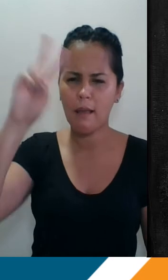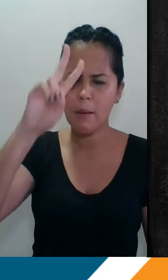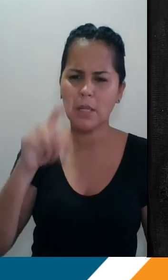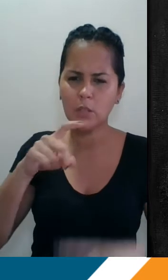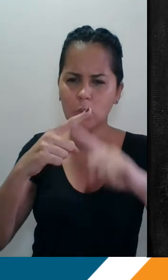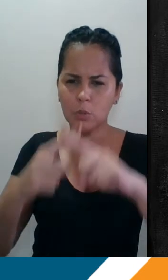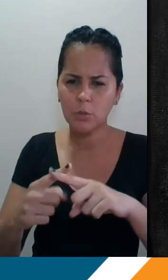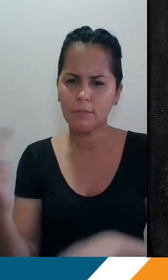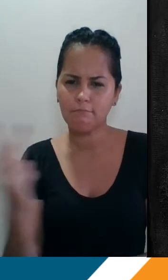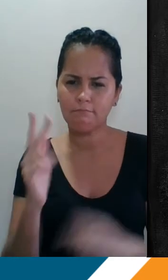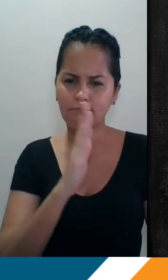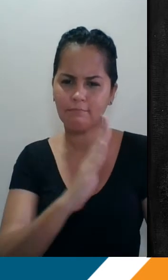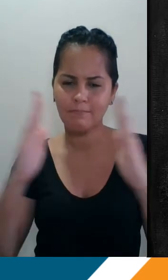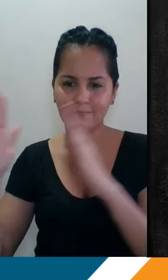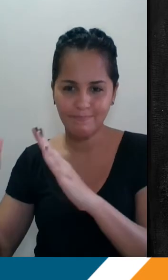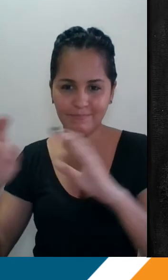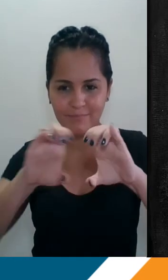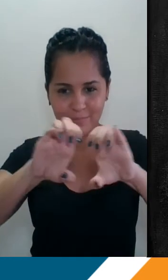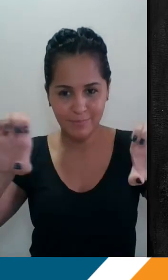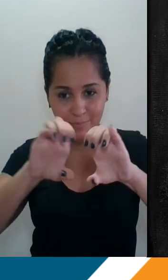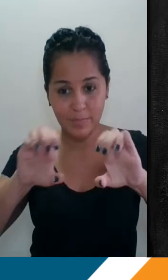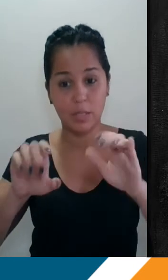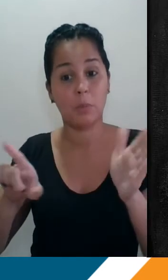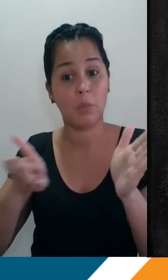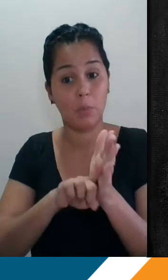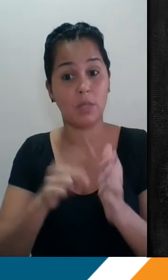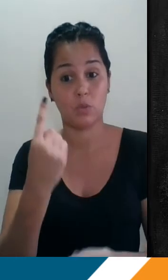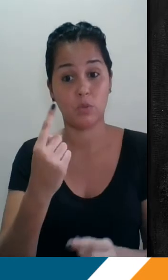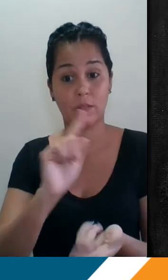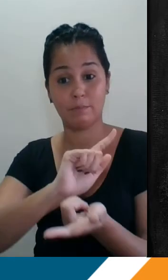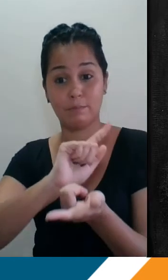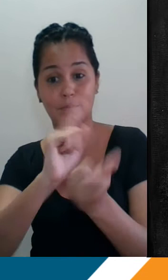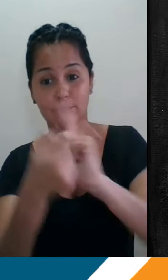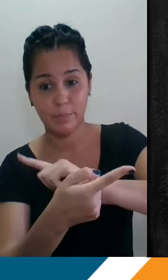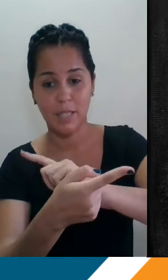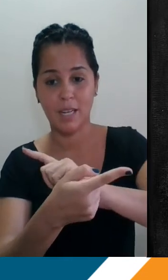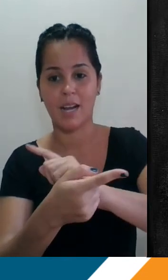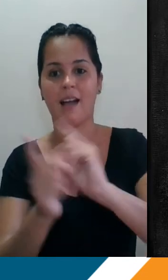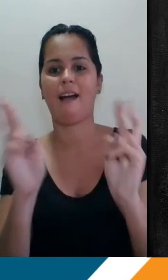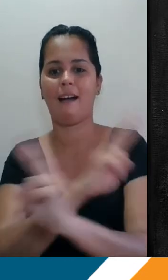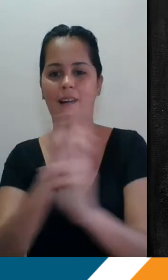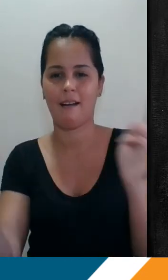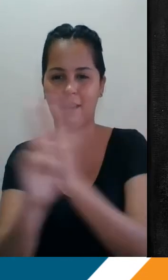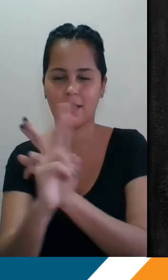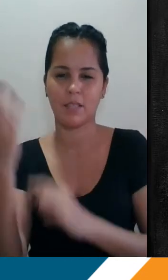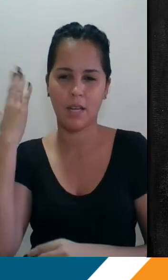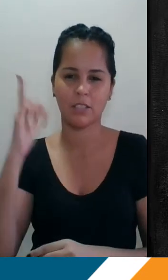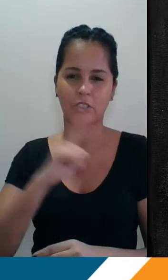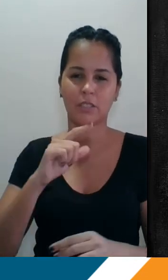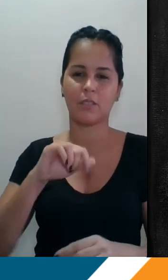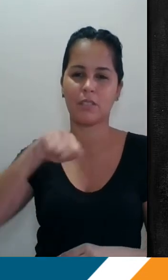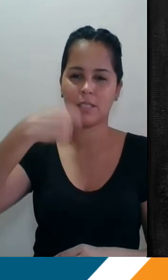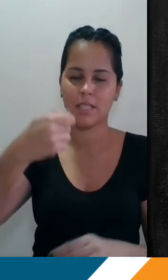dois lados de uma inequação por menos 1, nós temos que inverter a relação. Então, se antes eu tinha um sinal de